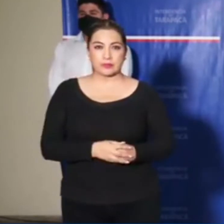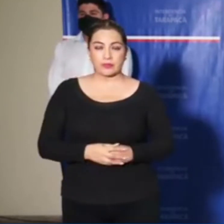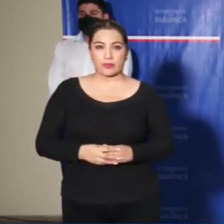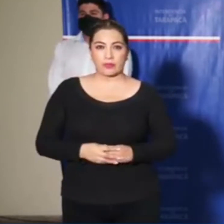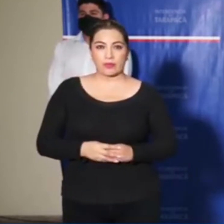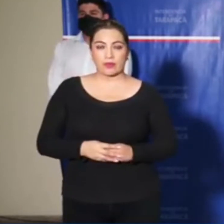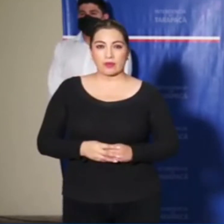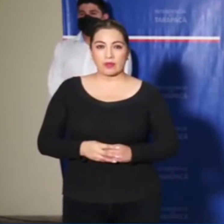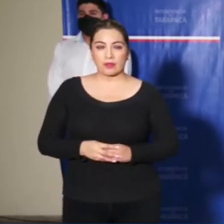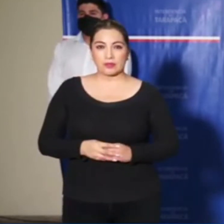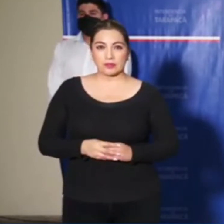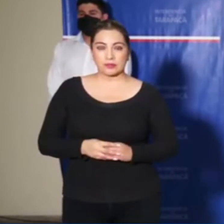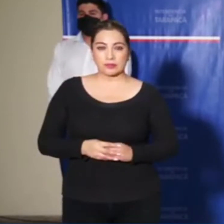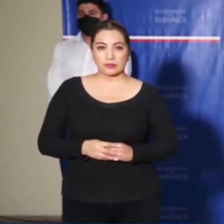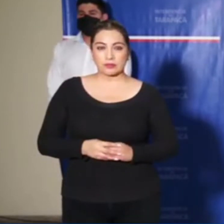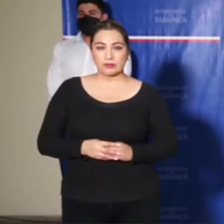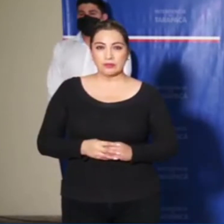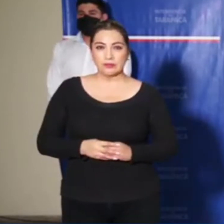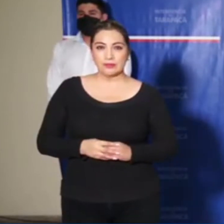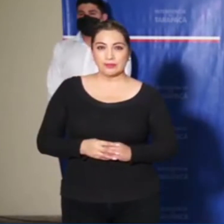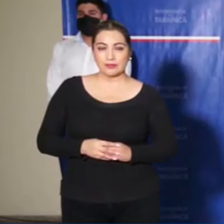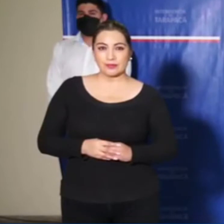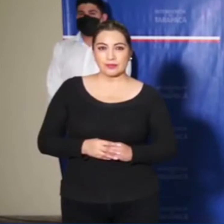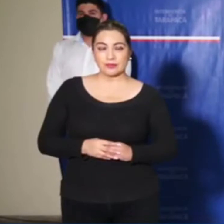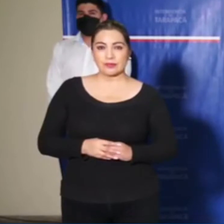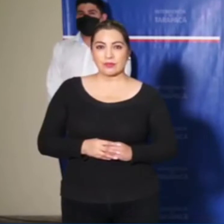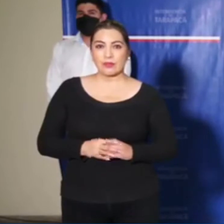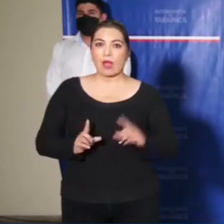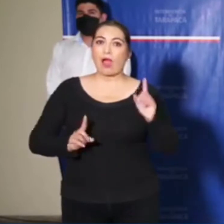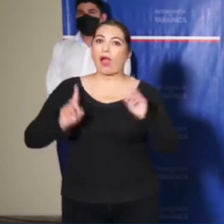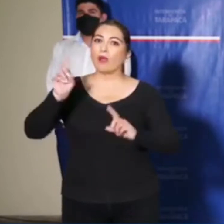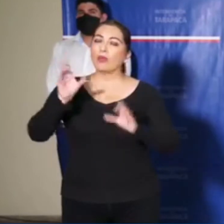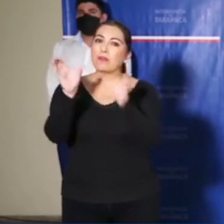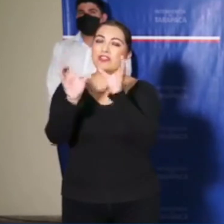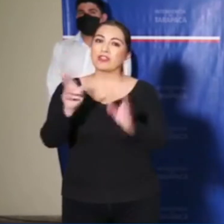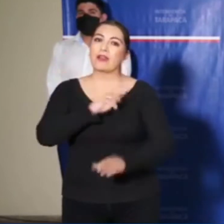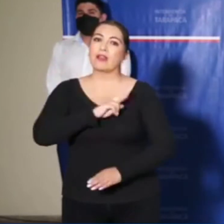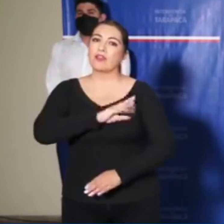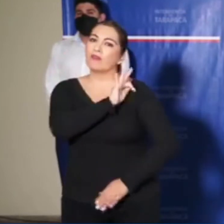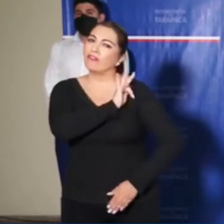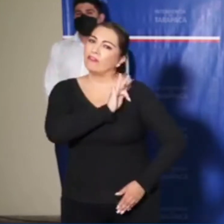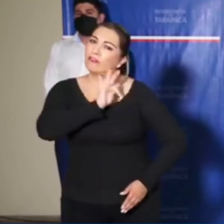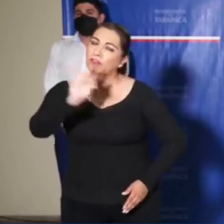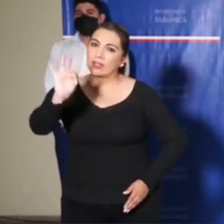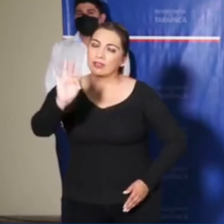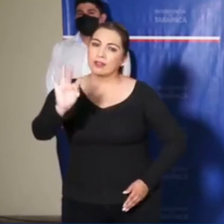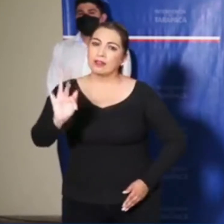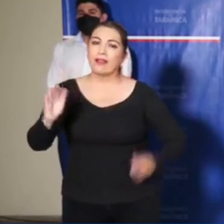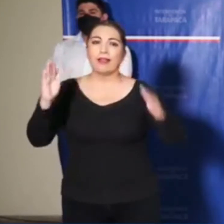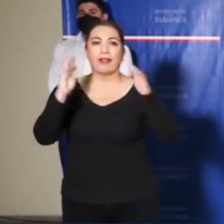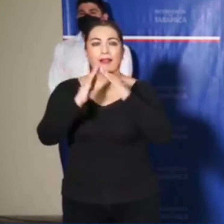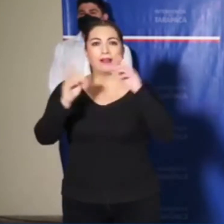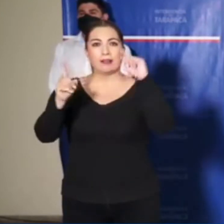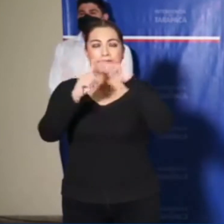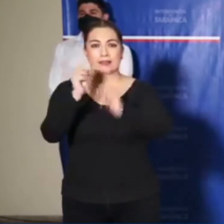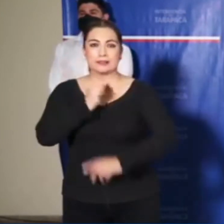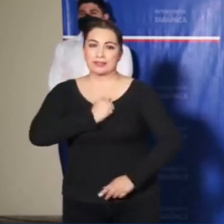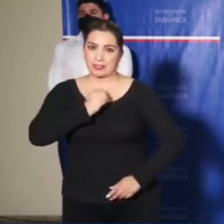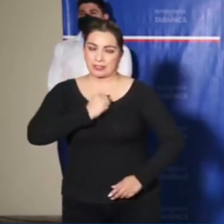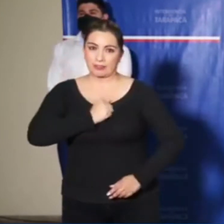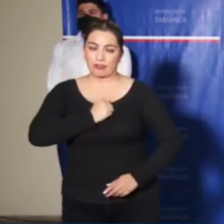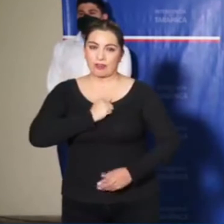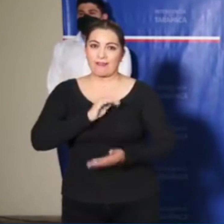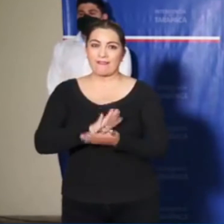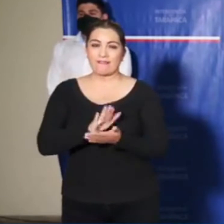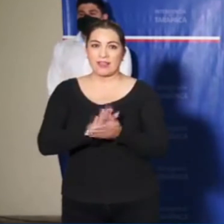fundamentalmente aquellos que somos fieles, ¿no es cierto?, de la Iglesia y de la fiesta